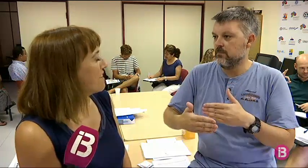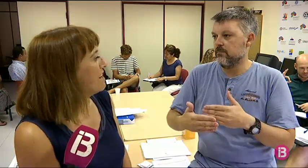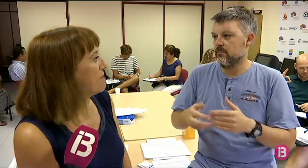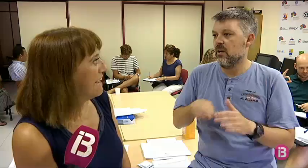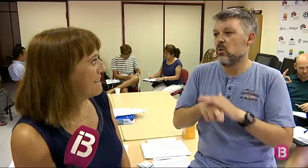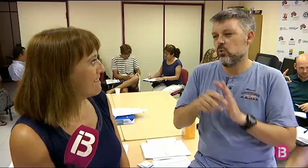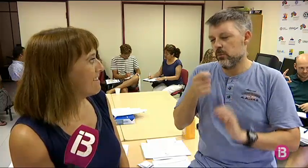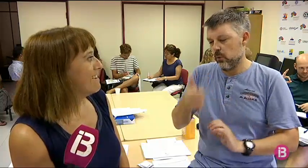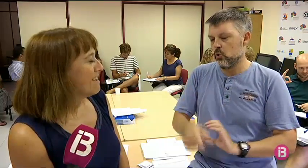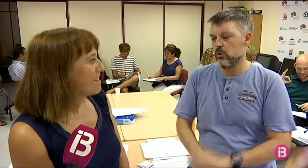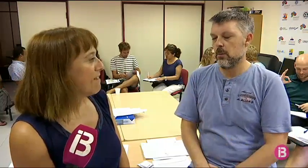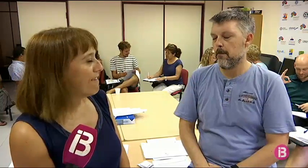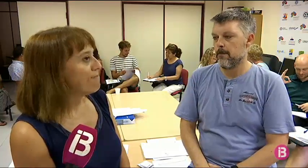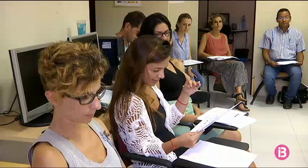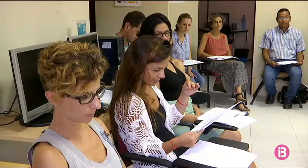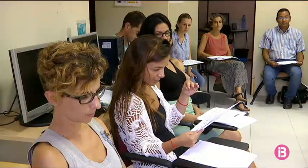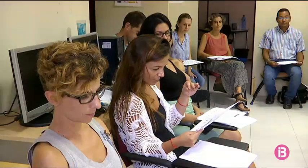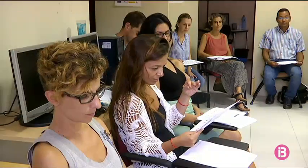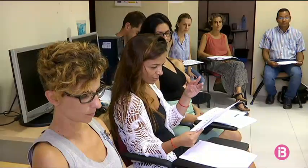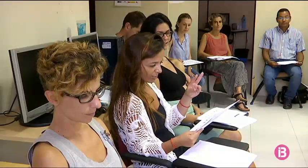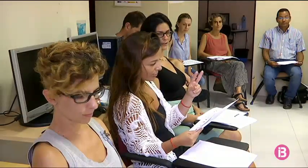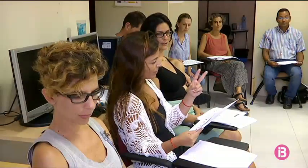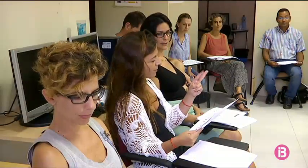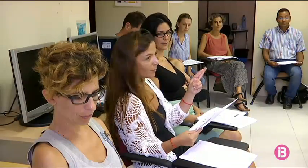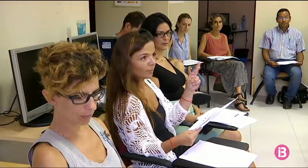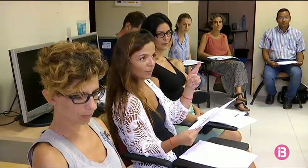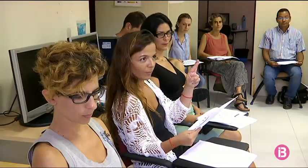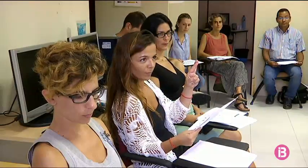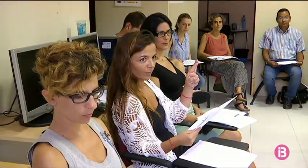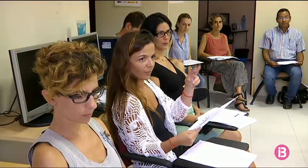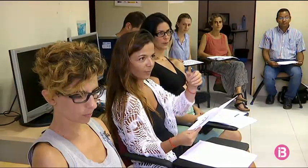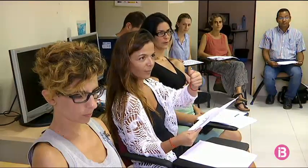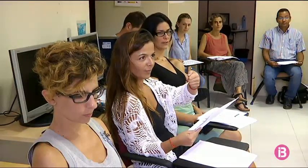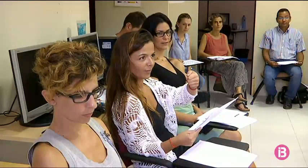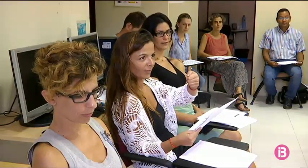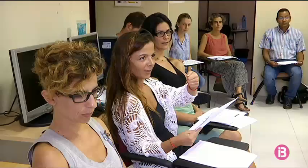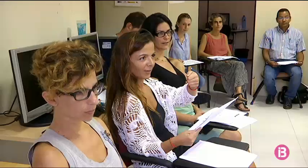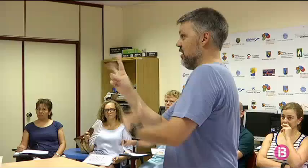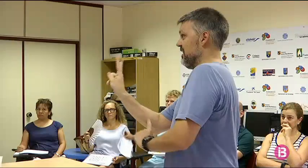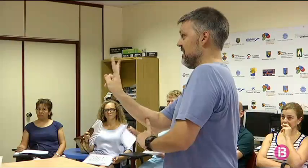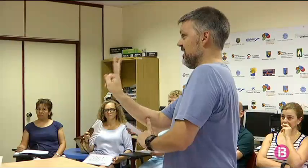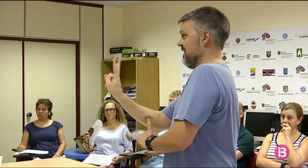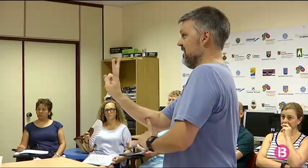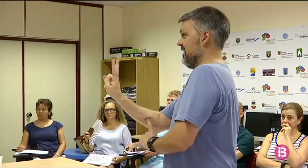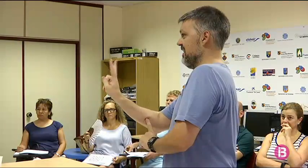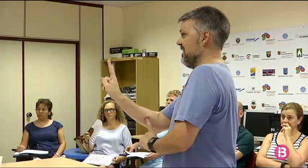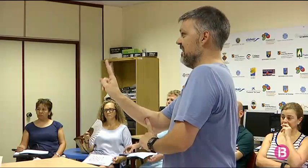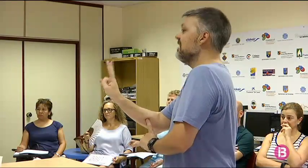queden limitats. Hi ha una manca de recursos. A Sorme creu que encara s'han de fer passes per tal que